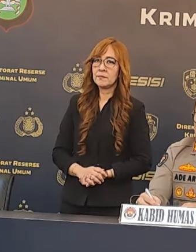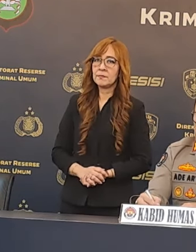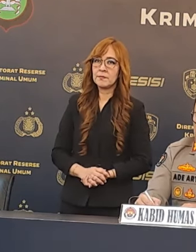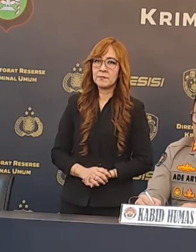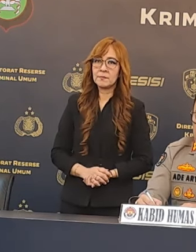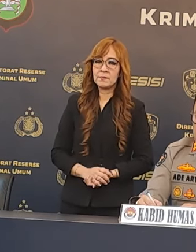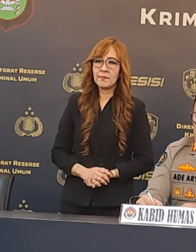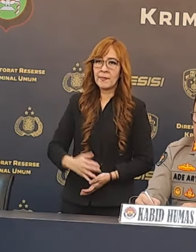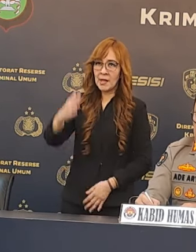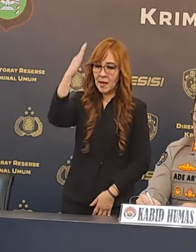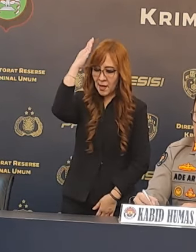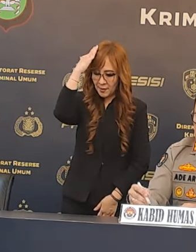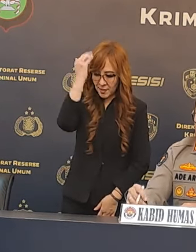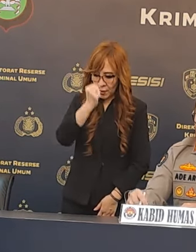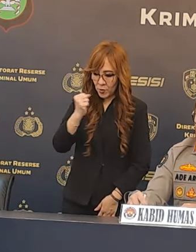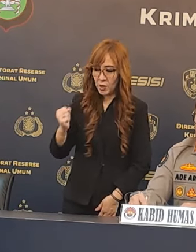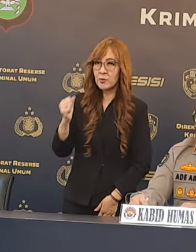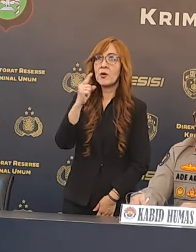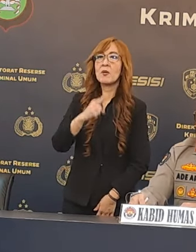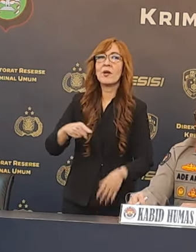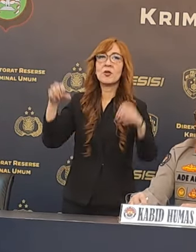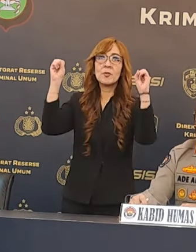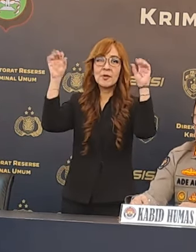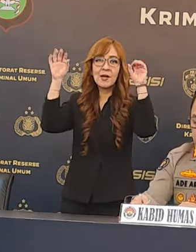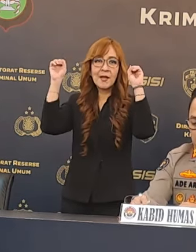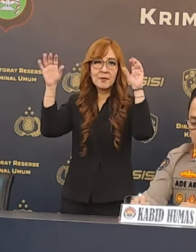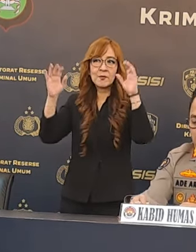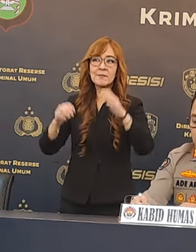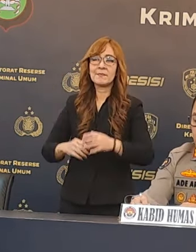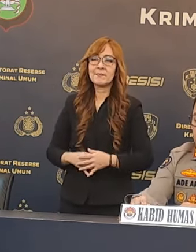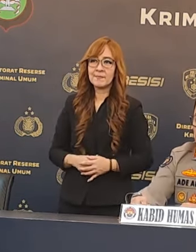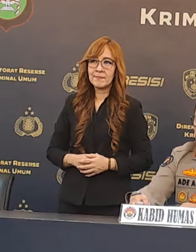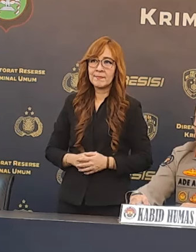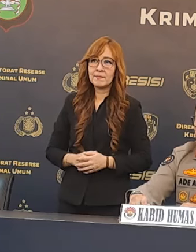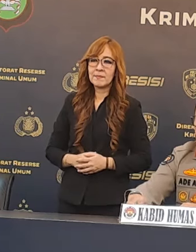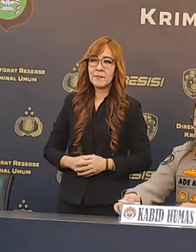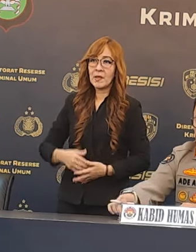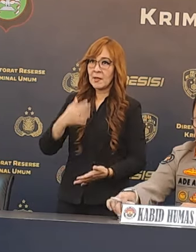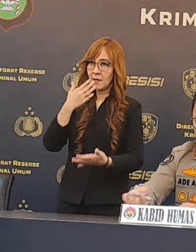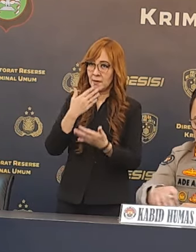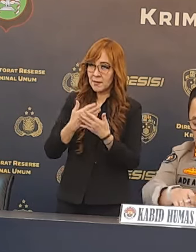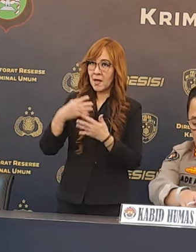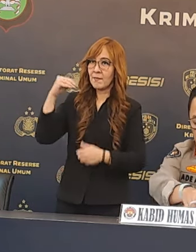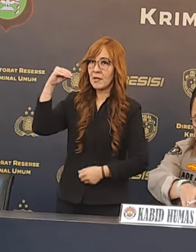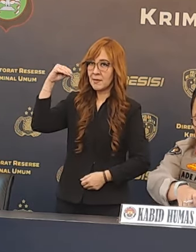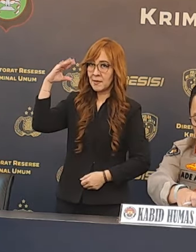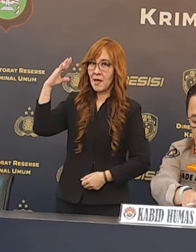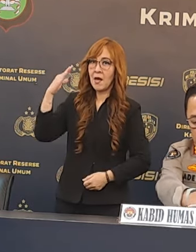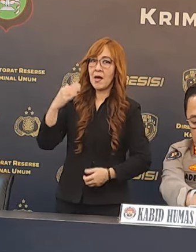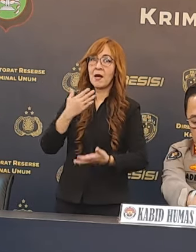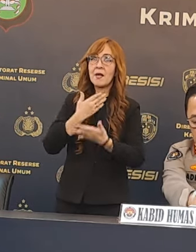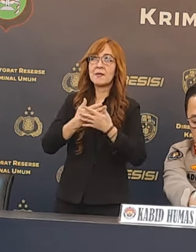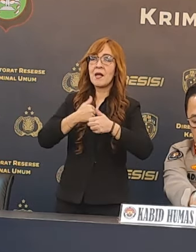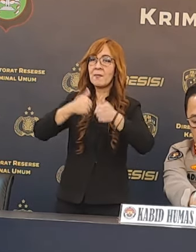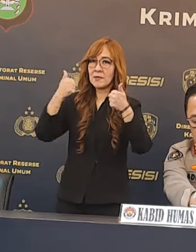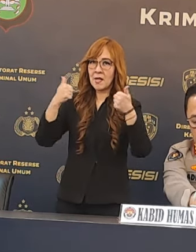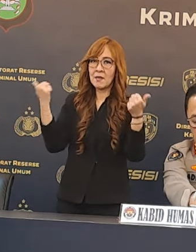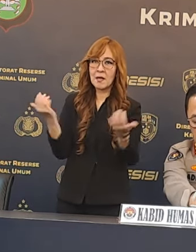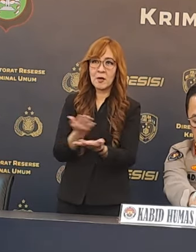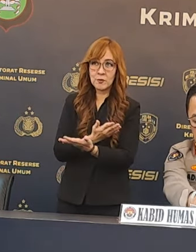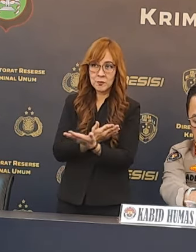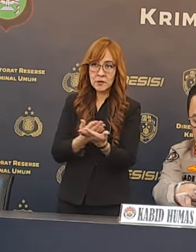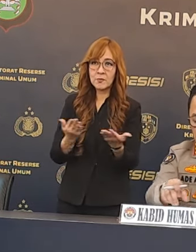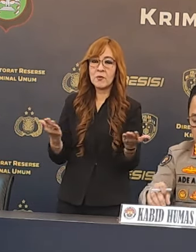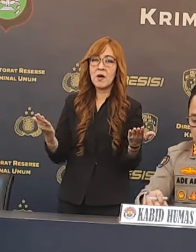Bismillahirrahmanirrahim. Assalamualaikum warahmatullahi wabarakatuh. Selamat siang dan salam sejahtera bagi kita